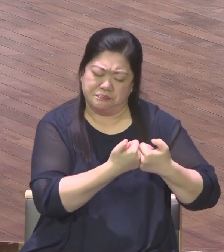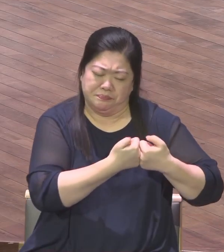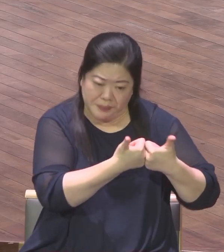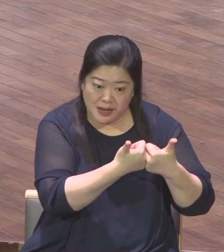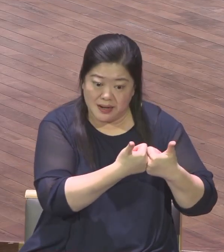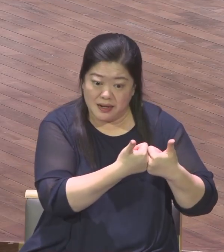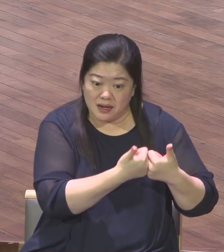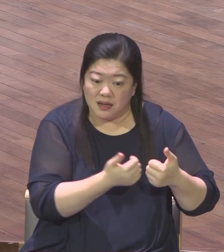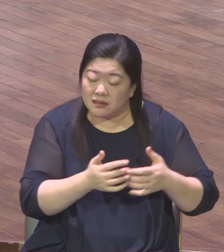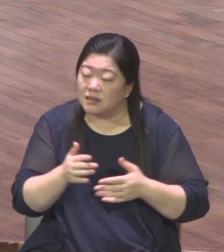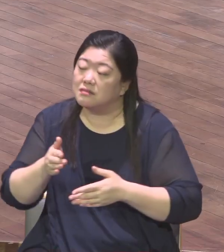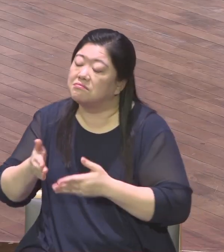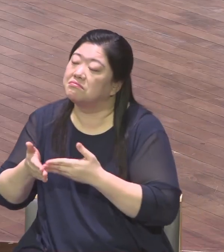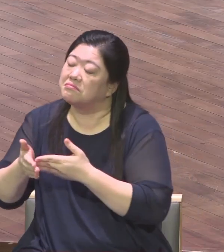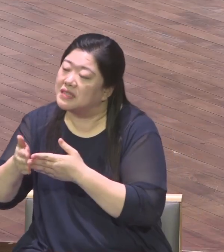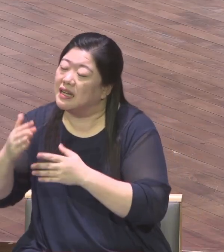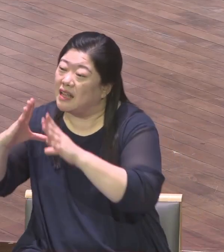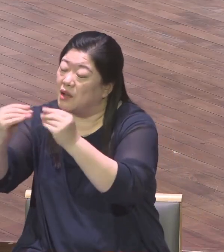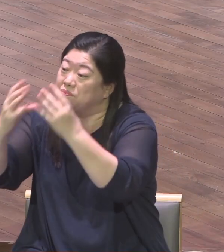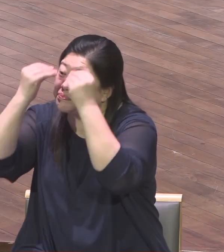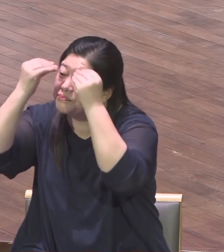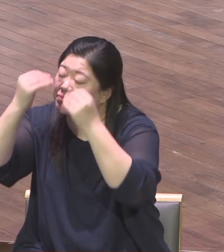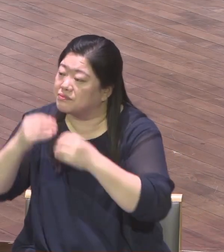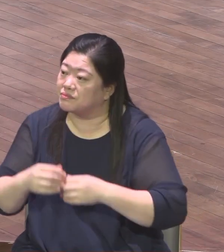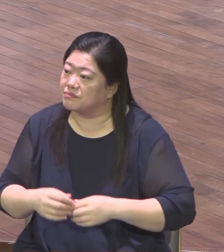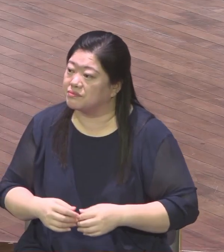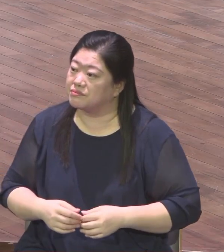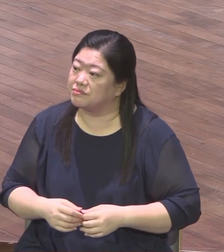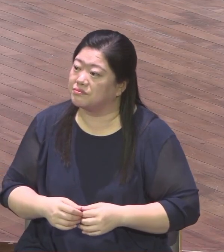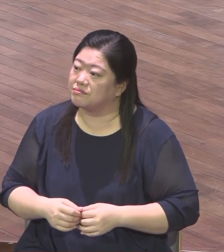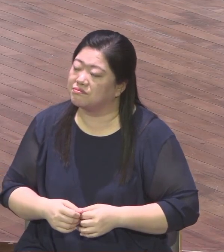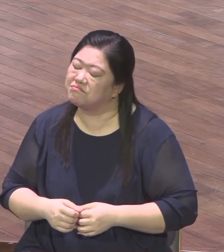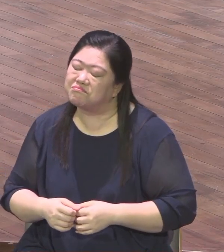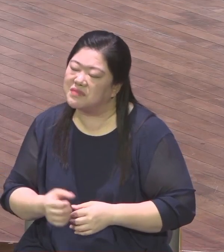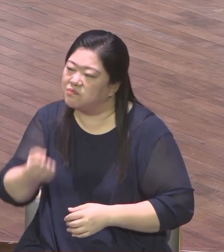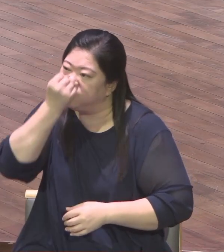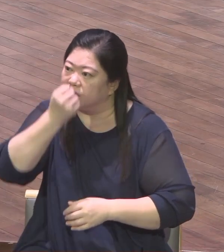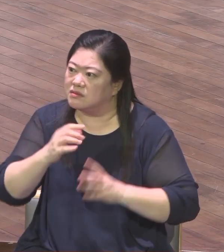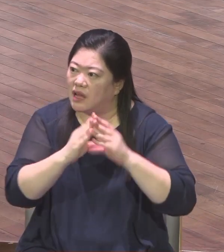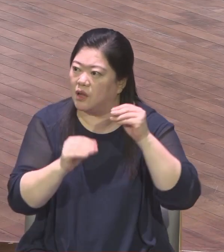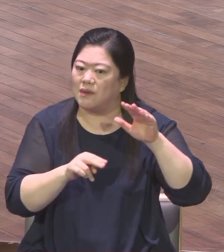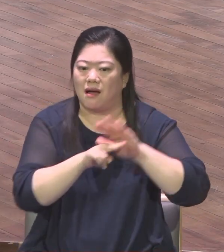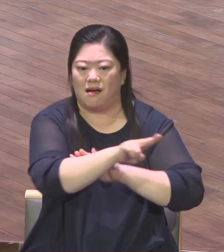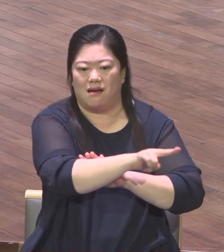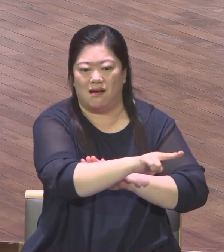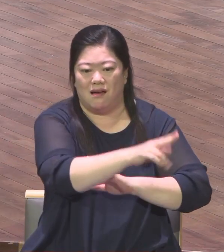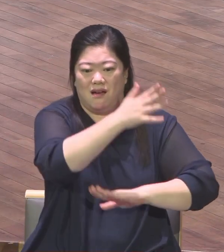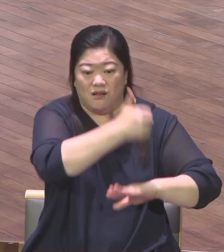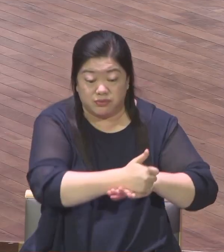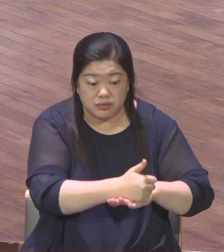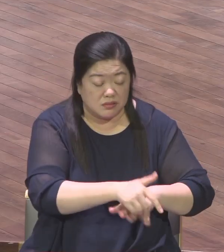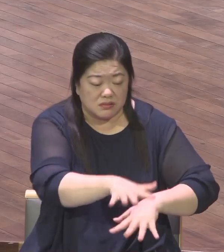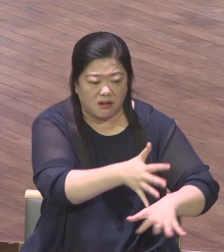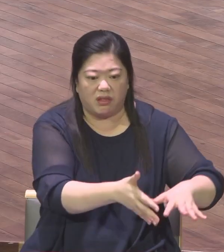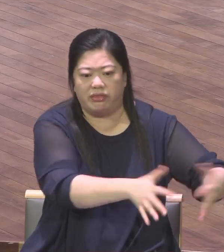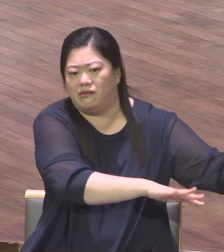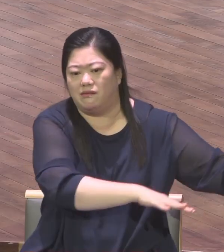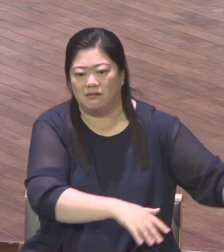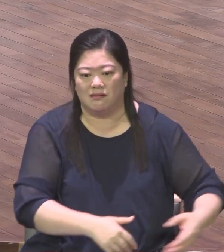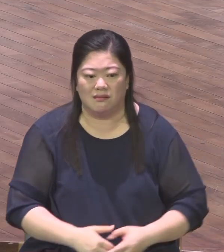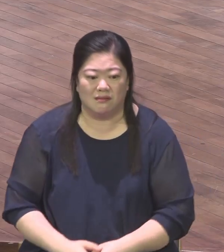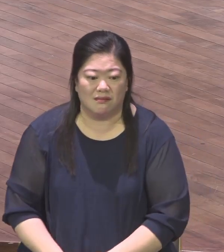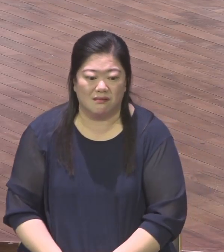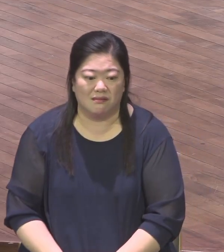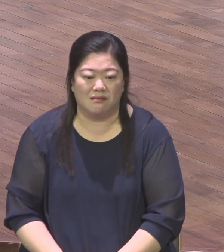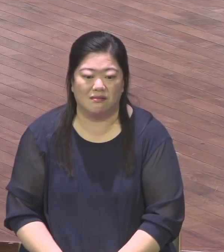결국은 애굽으로 갔고 처참한 말로를 맞이하게 됩니다. 영계 성도 여러분, 어떤